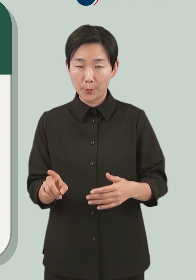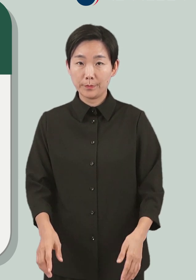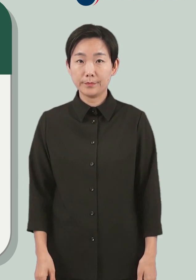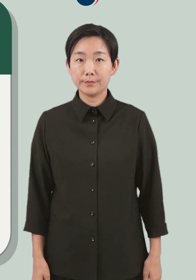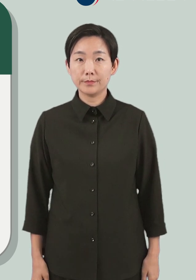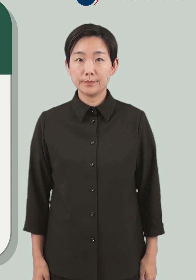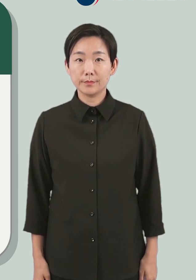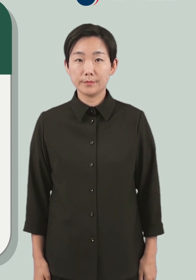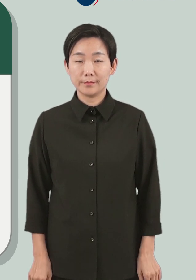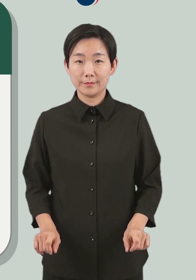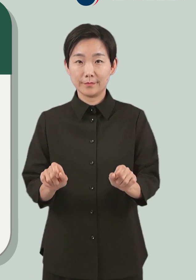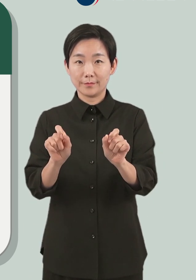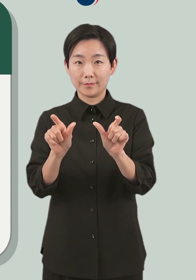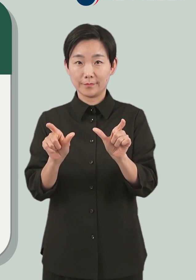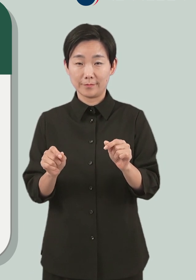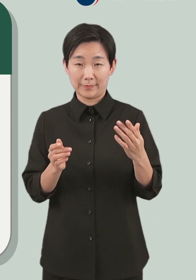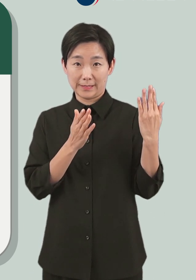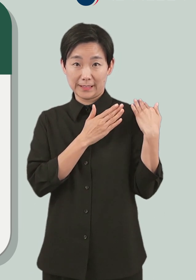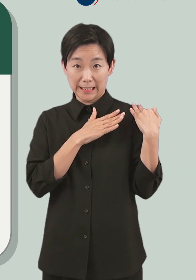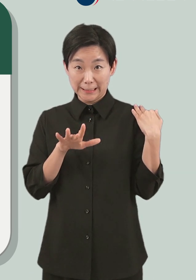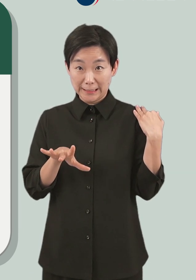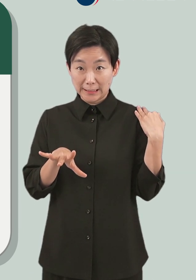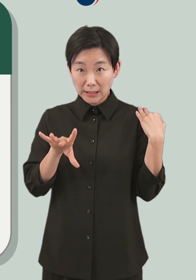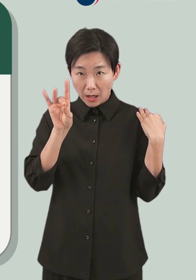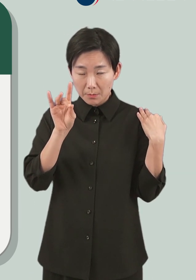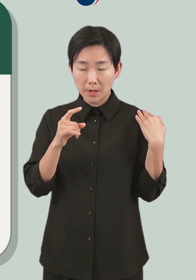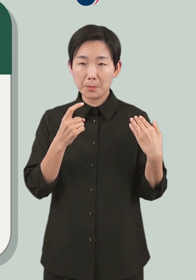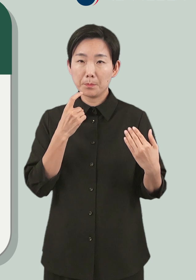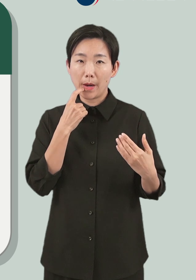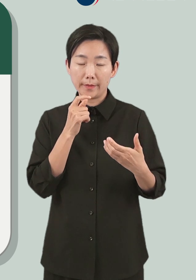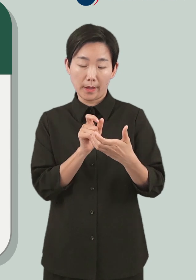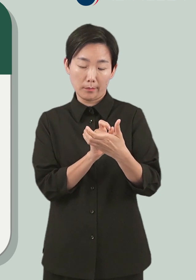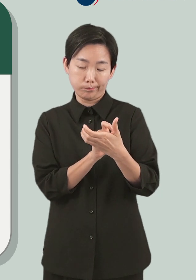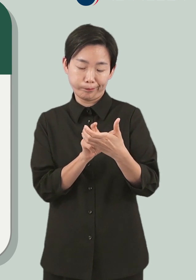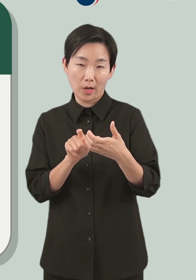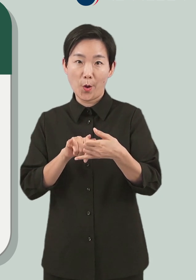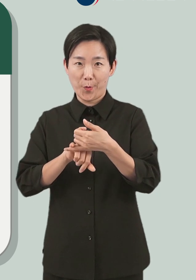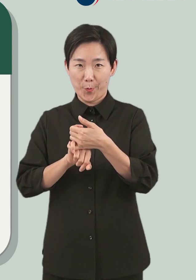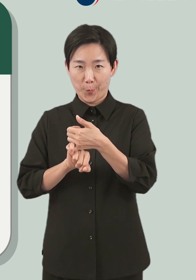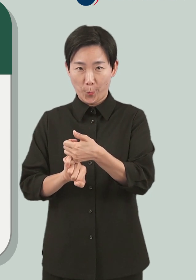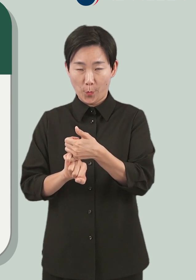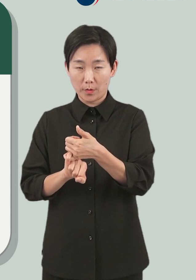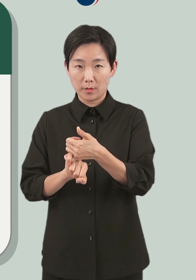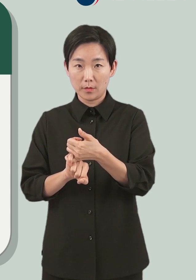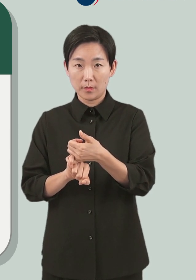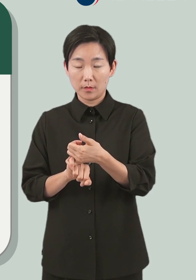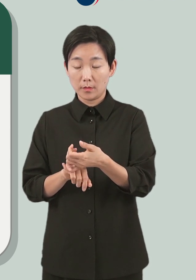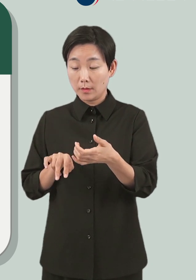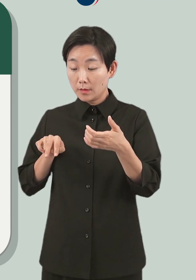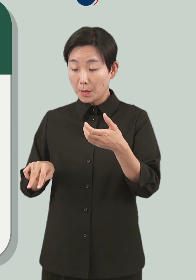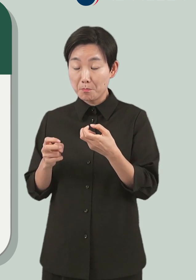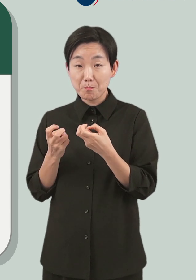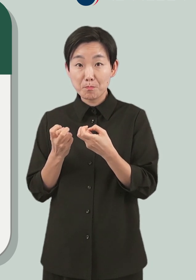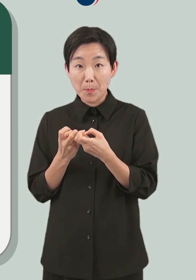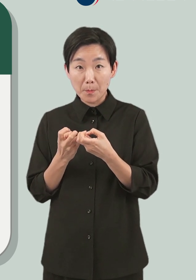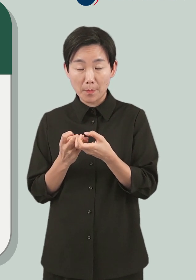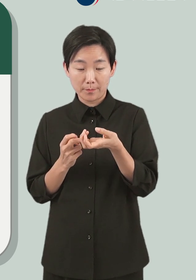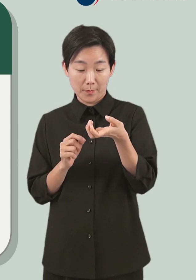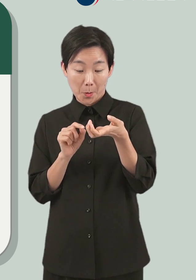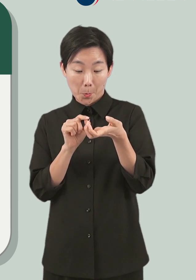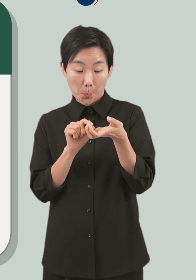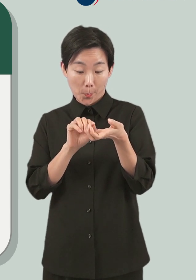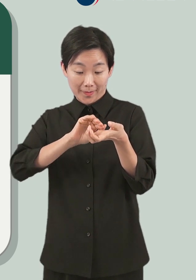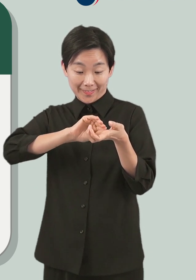준비사항은 무엇입니까? 본 의료기기를 처음으로 사용하기 전에 배터리를 완충하는 것이 좋습니다. 전원선을